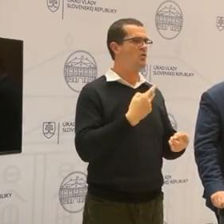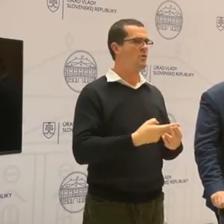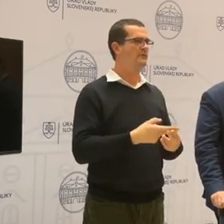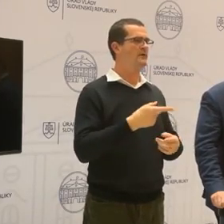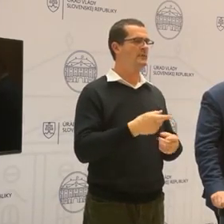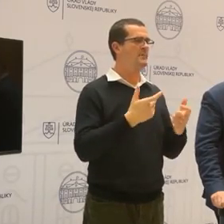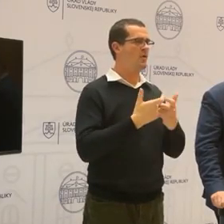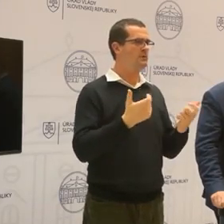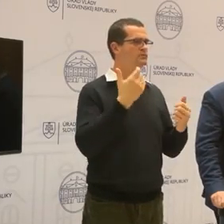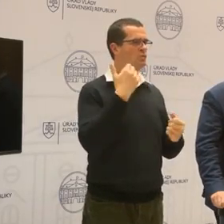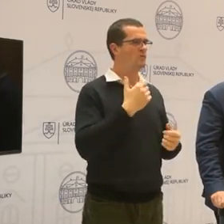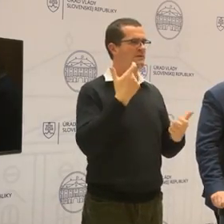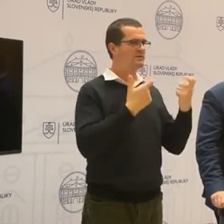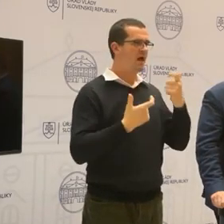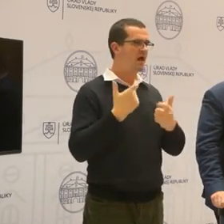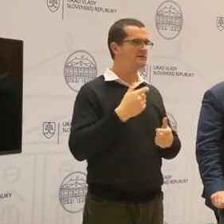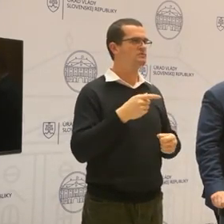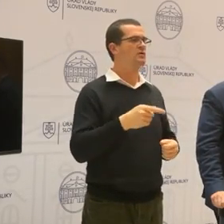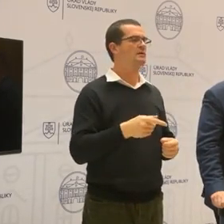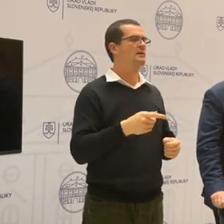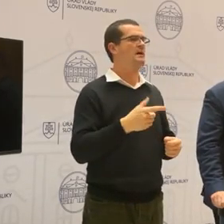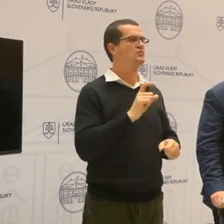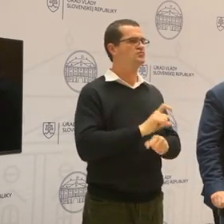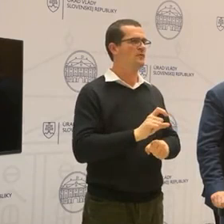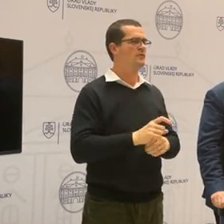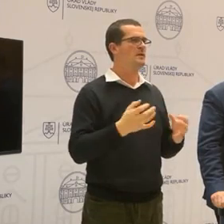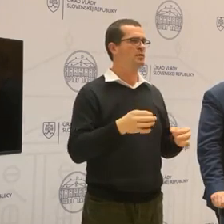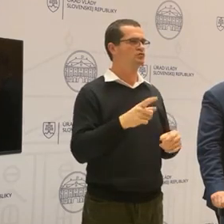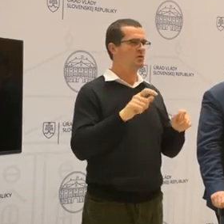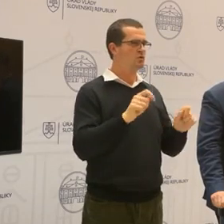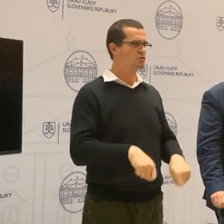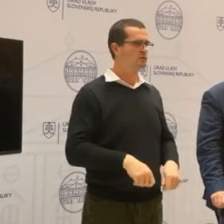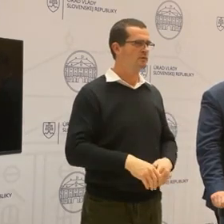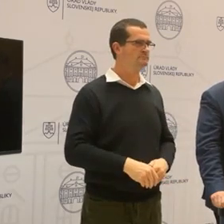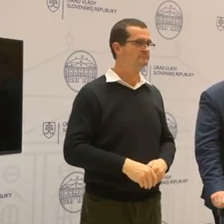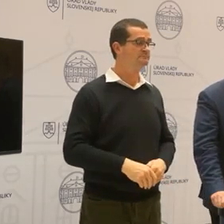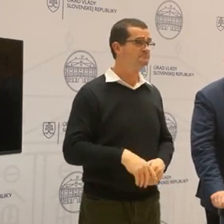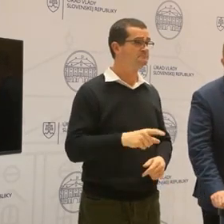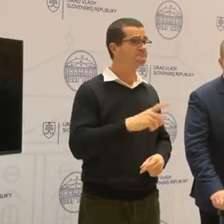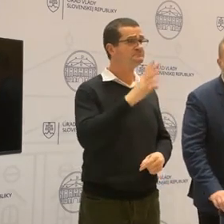odpovede, kde objasňujú ľudia názory a svoje dôvody, prečo sa tak rozhodujú.